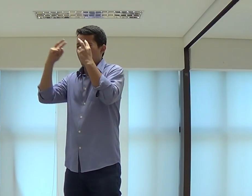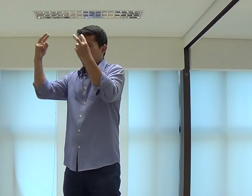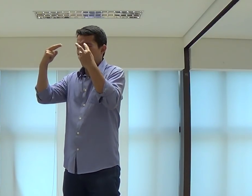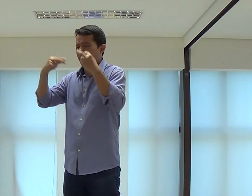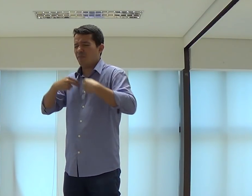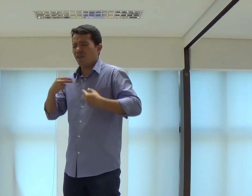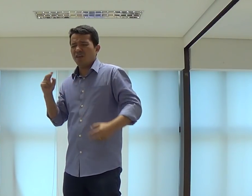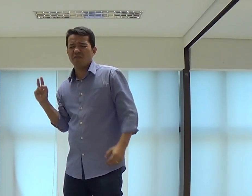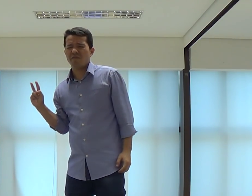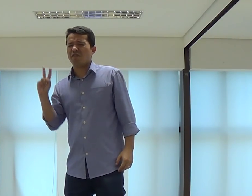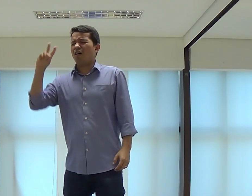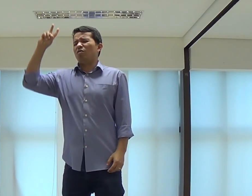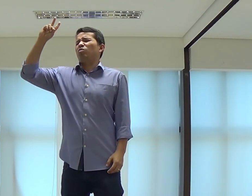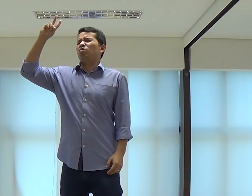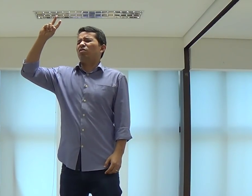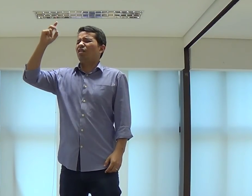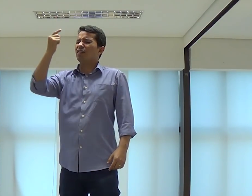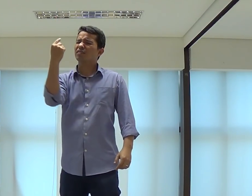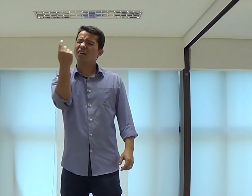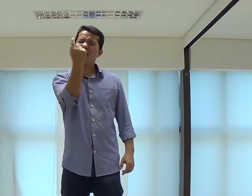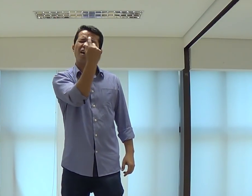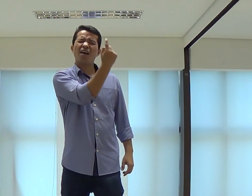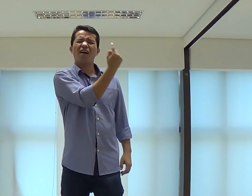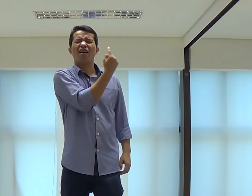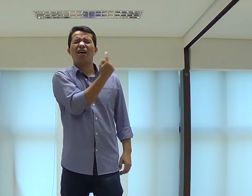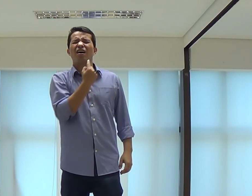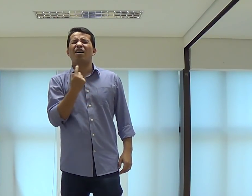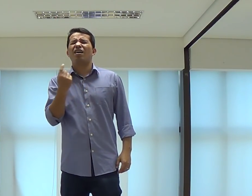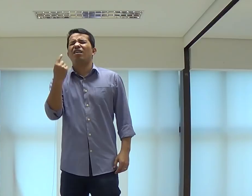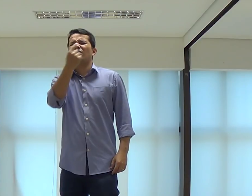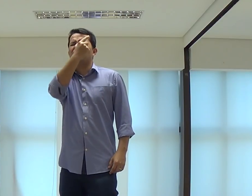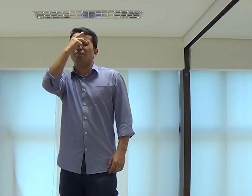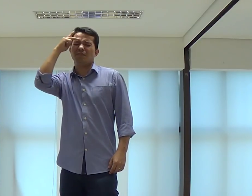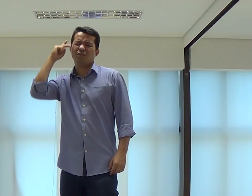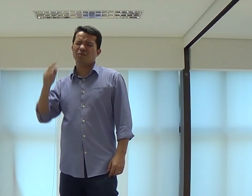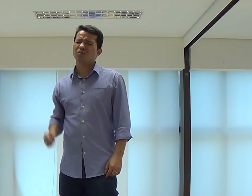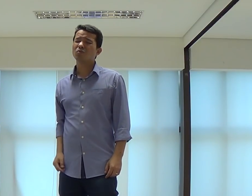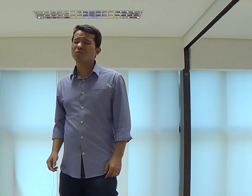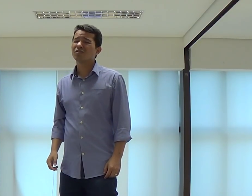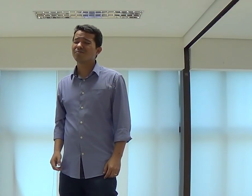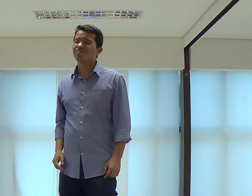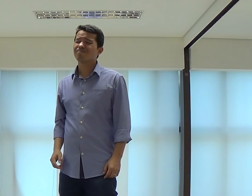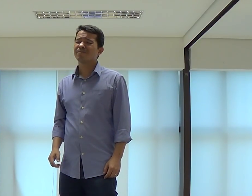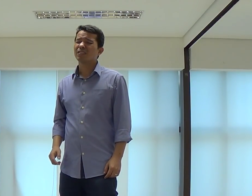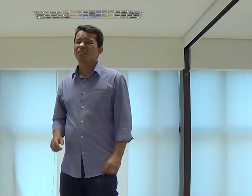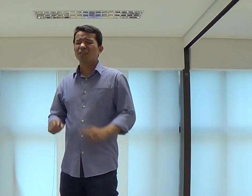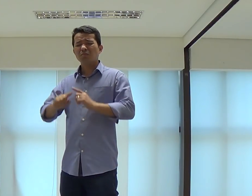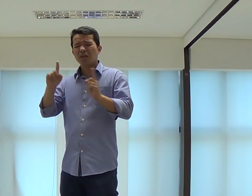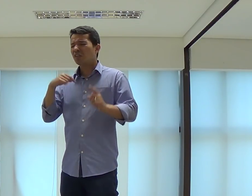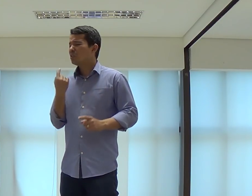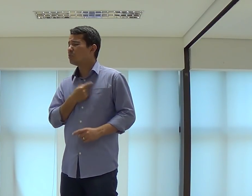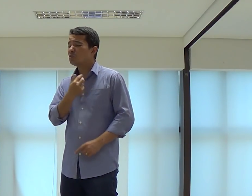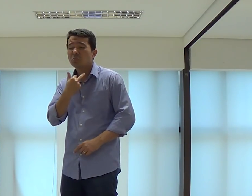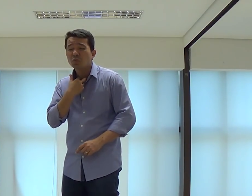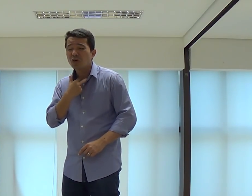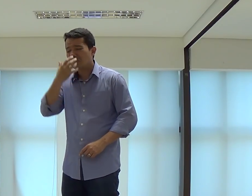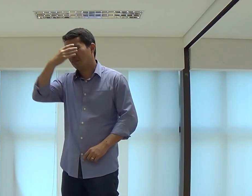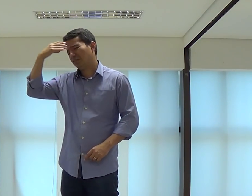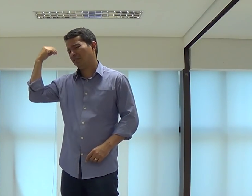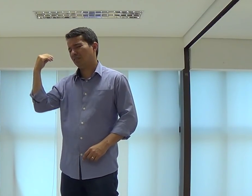importante, que o Senhor me nota, sabe que eu tenho valor, cada um aqui também, Senhor, cada pessoa. Mas a gente